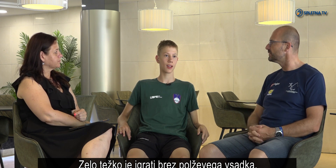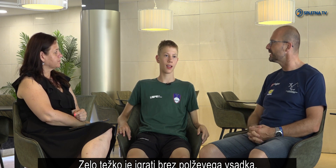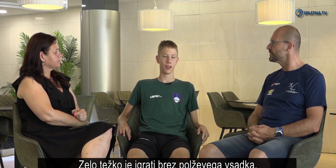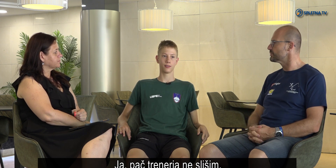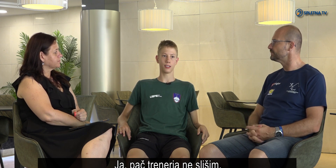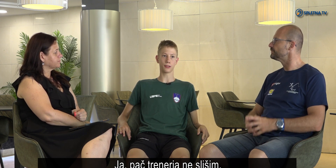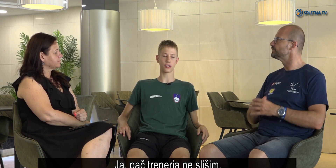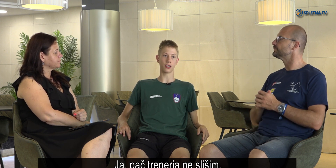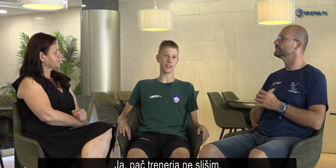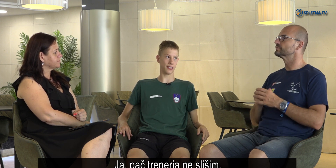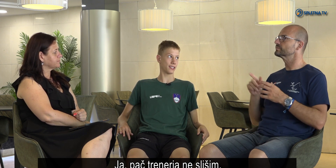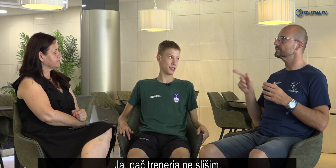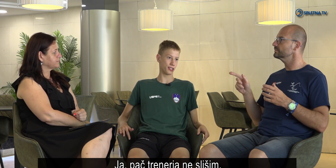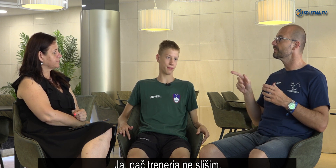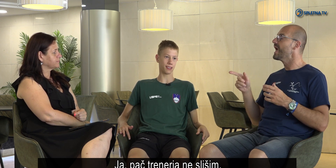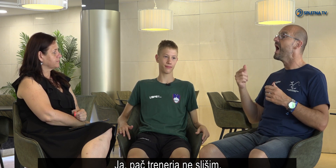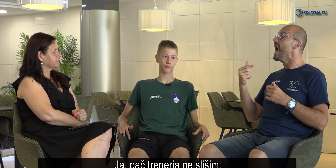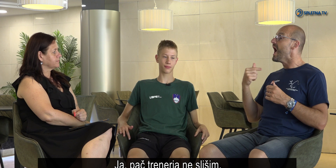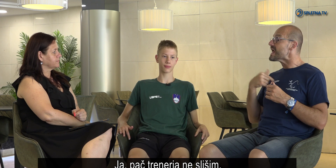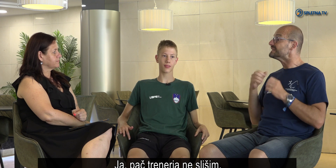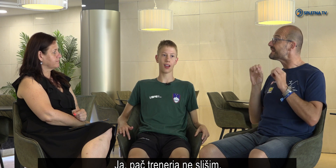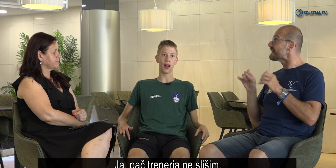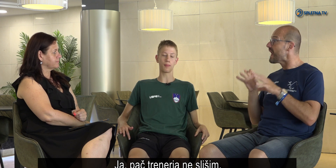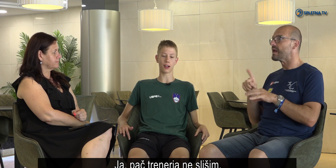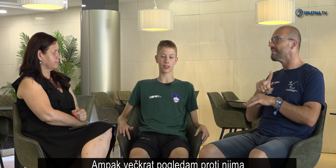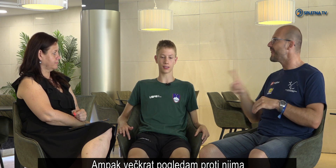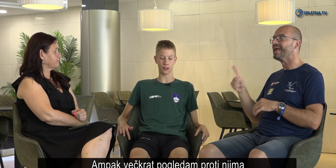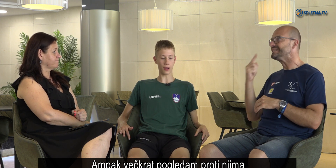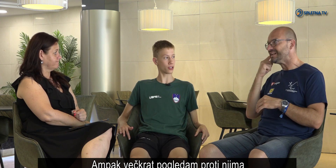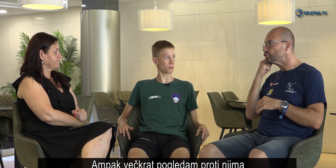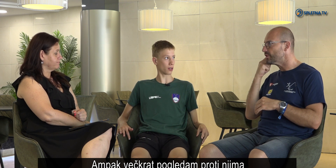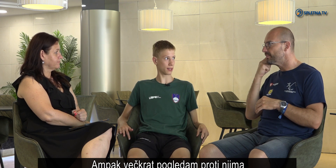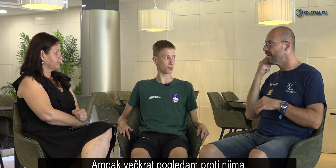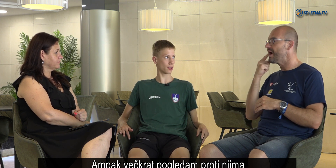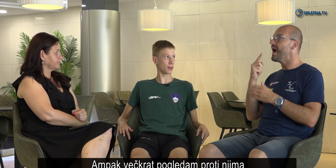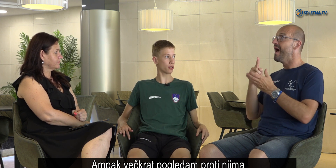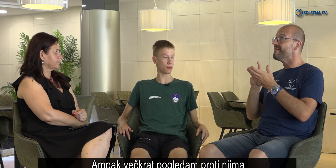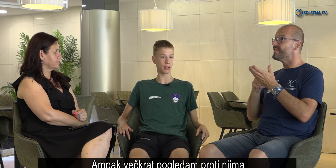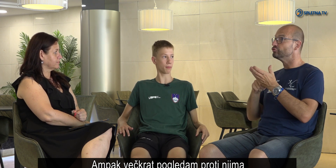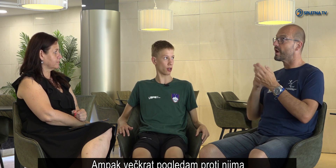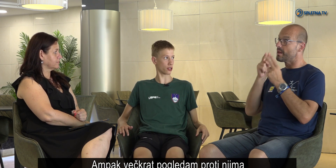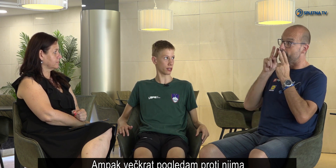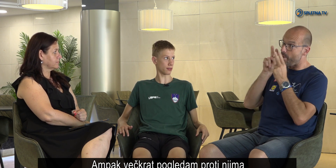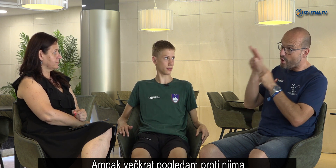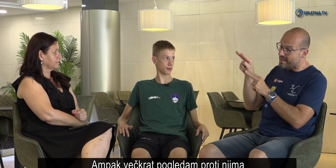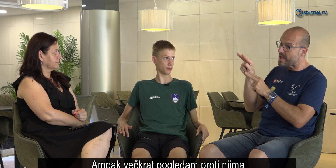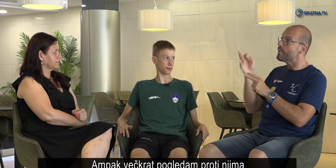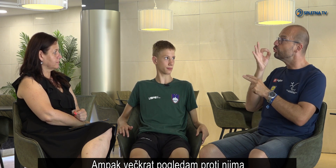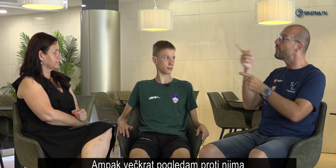tako na igrišču? Ja, pač trenerje ne slišim, ne. Ampak večkrat pogledam proti njima, če mi kaj